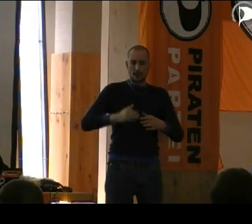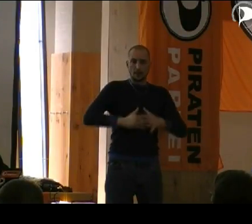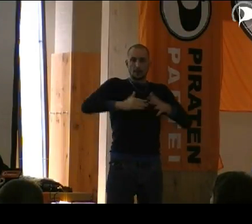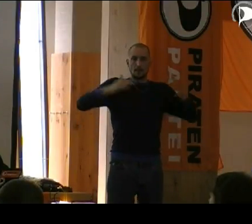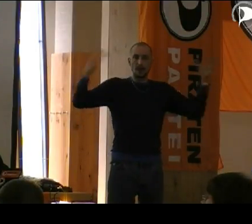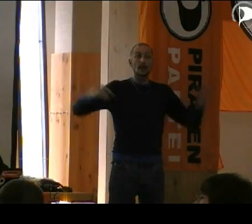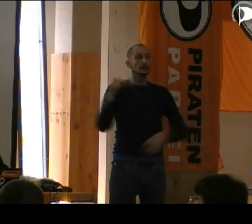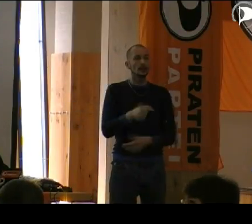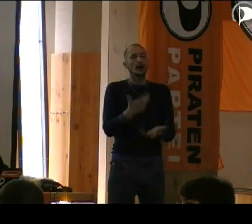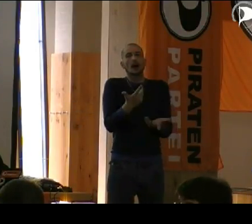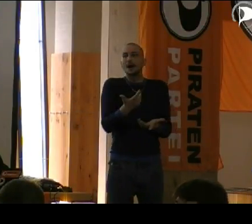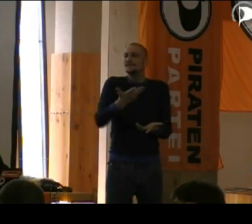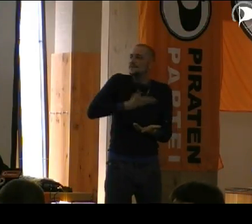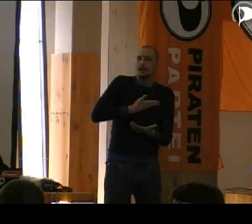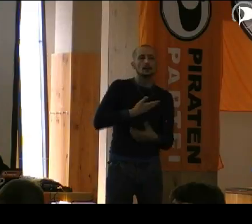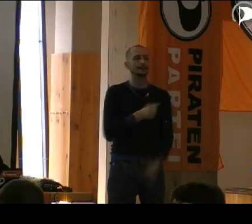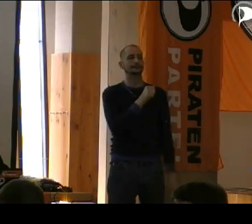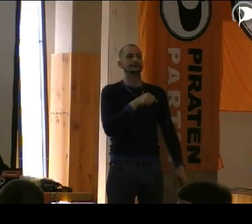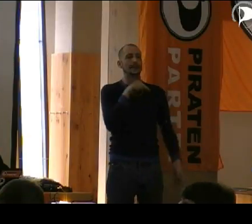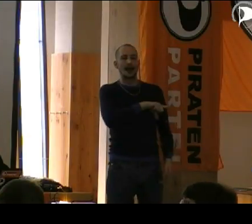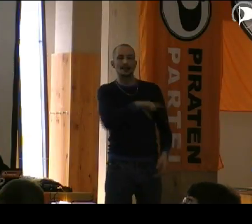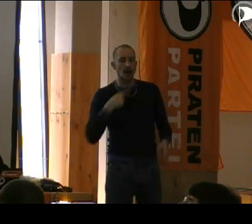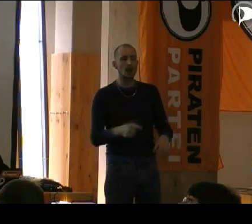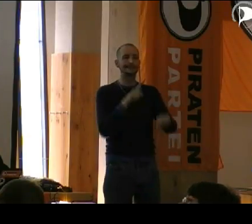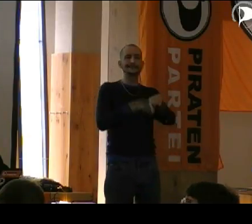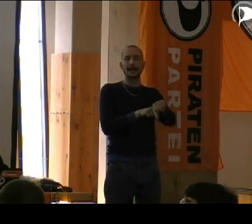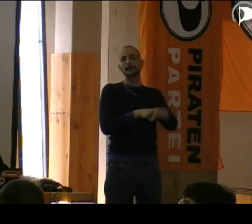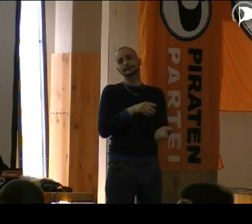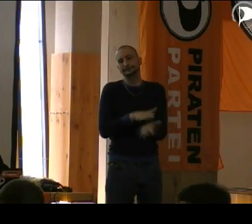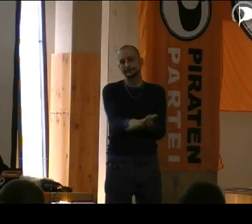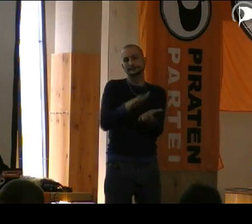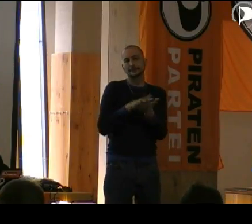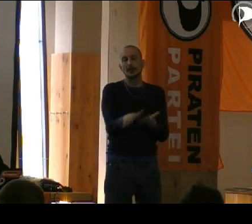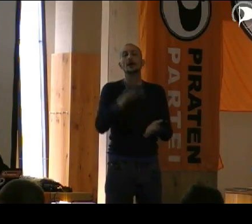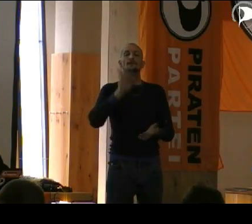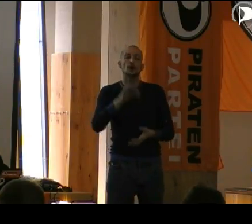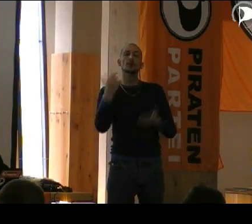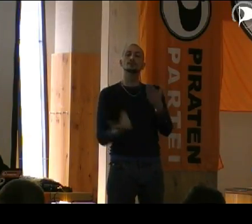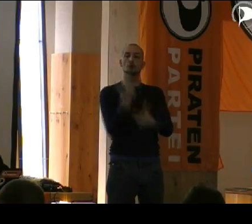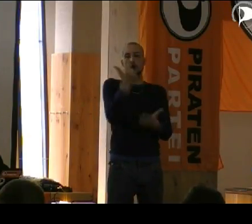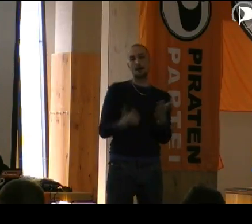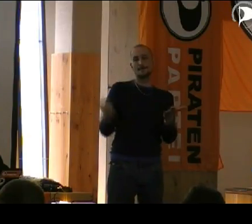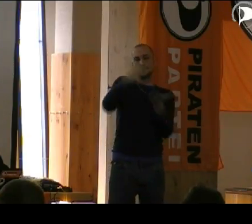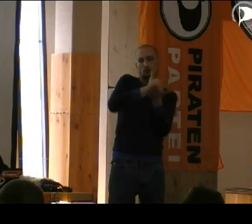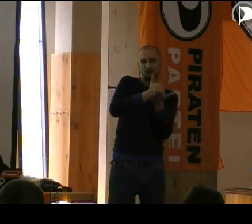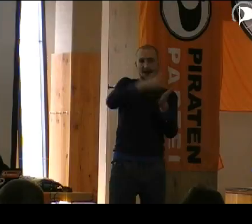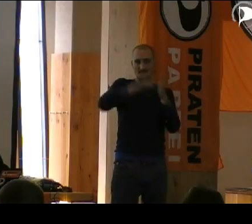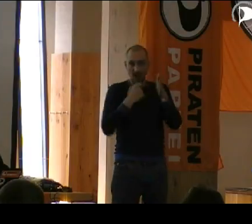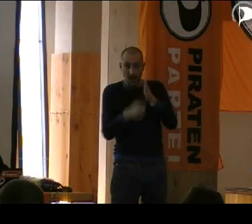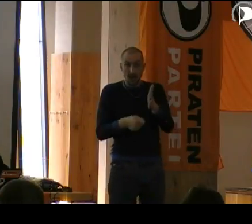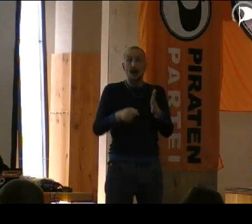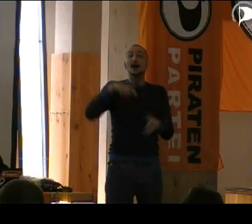und ich will euch jetzt nicht weiter langzeit stehen von bier braucht und welche neuen vorstand zu wählen und um inhaltlich voranzukommen